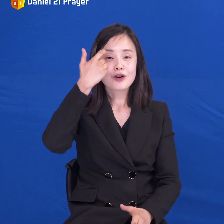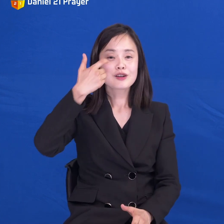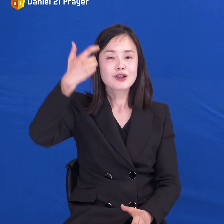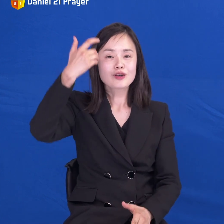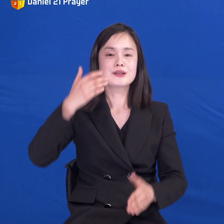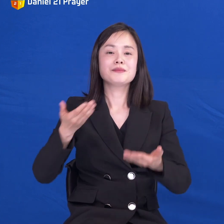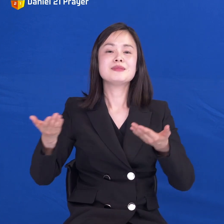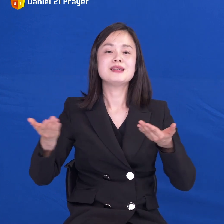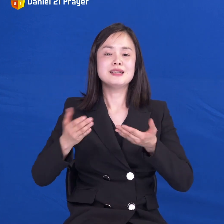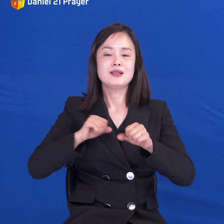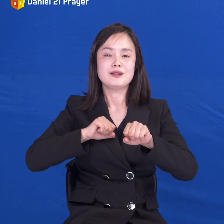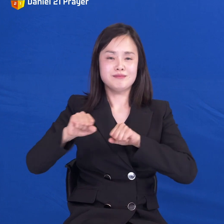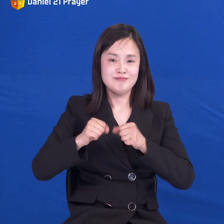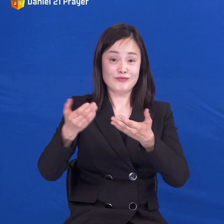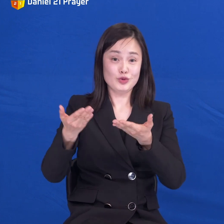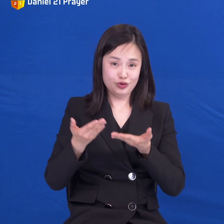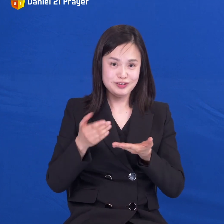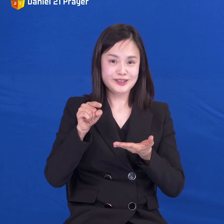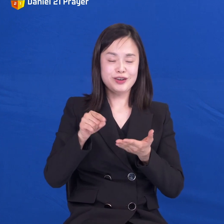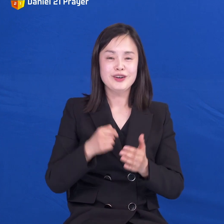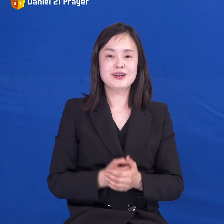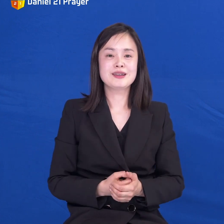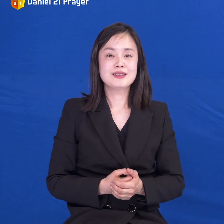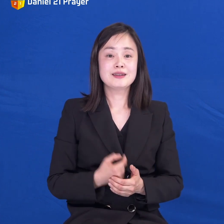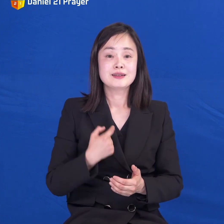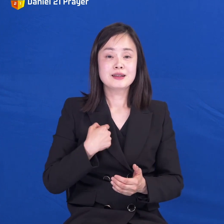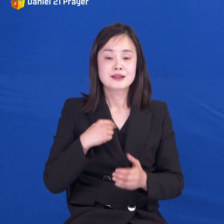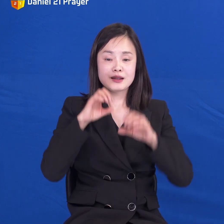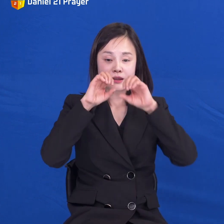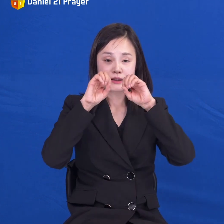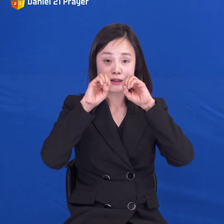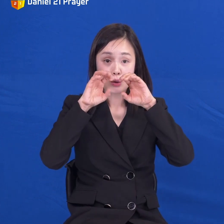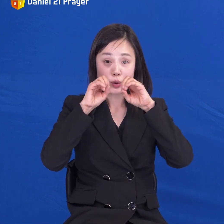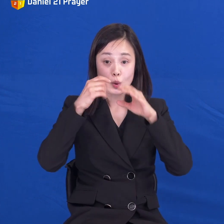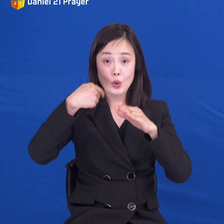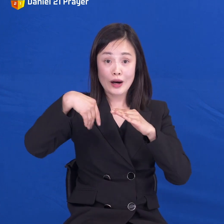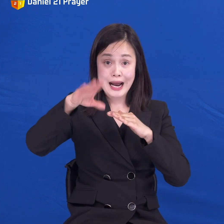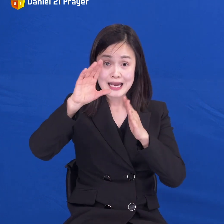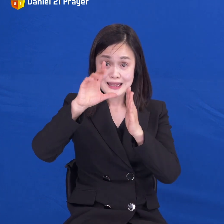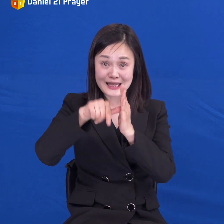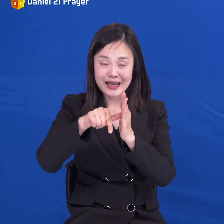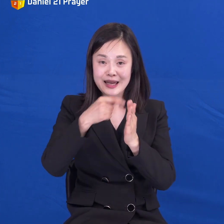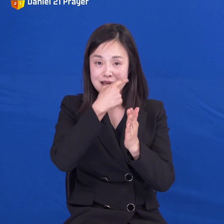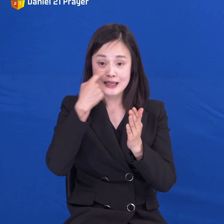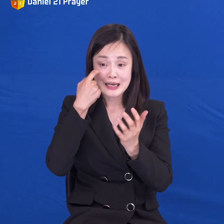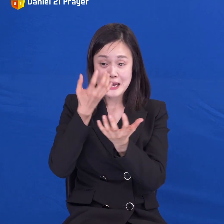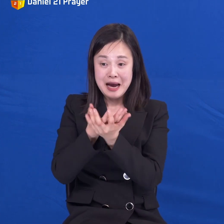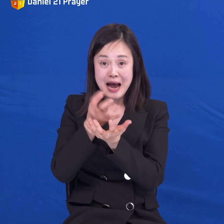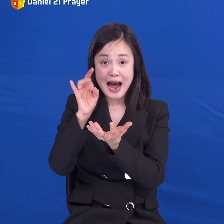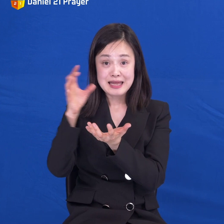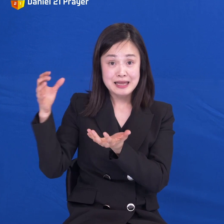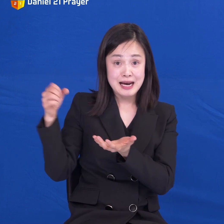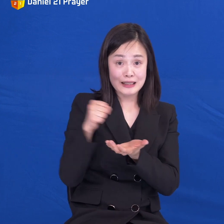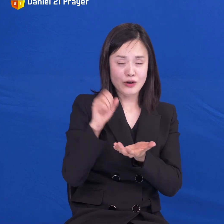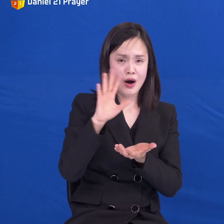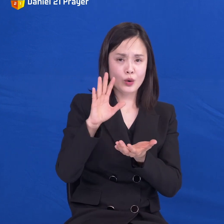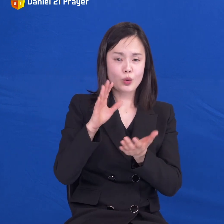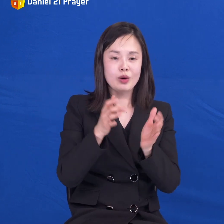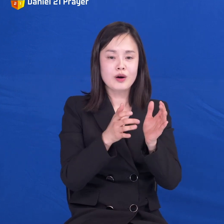제가 선교사로 갈 때 파송장만 받아가지고 간 줄 알았는데 아니에요. 하나님께서 권능을 보너스로 주셨던